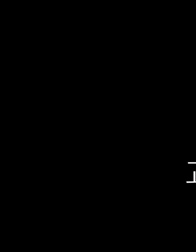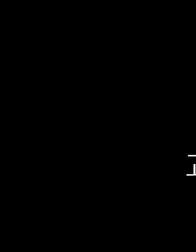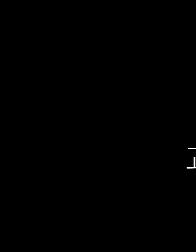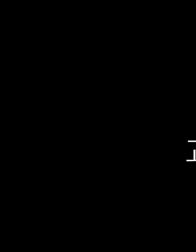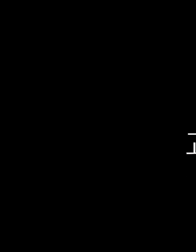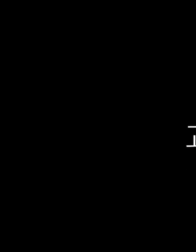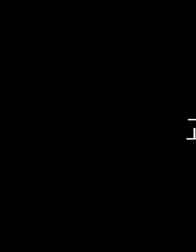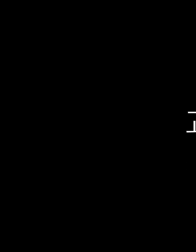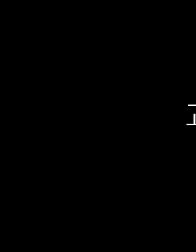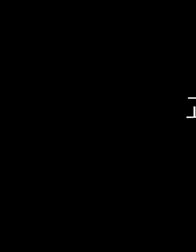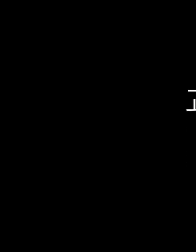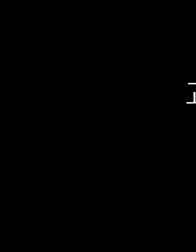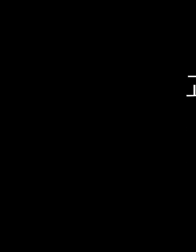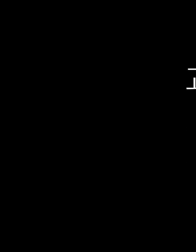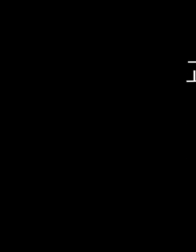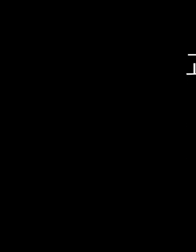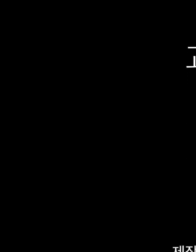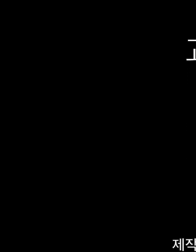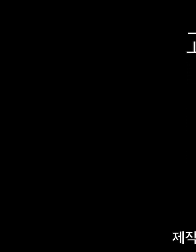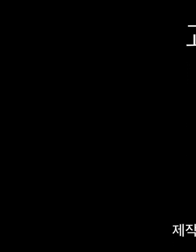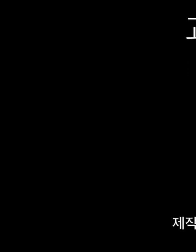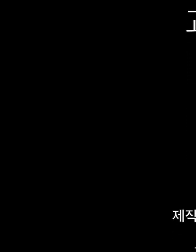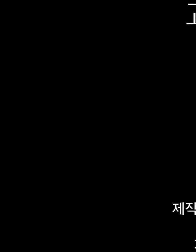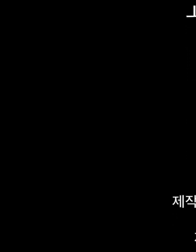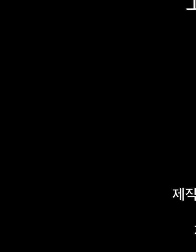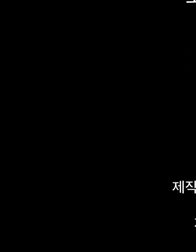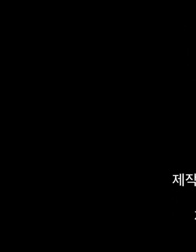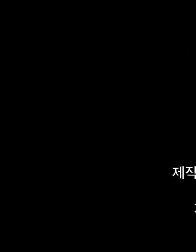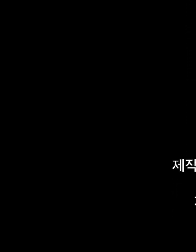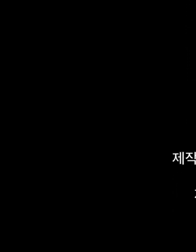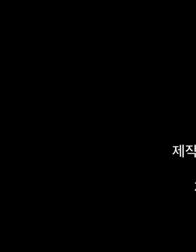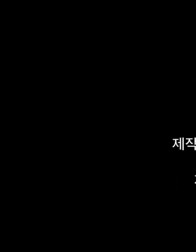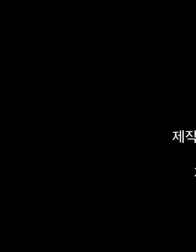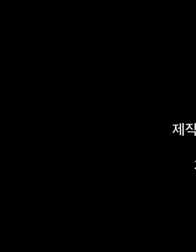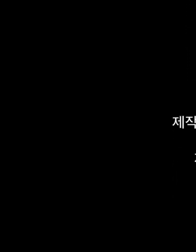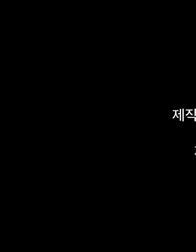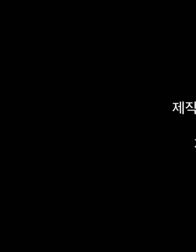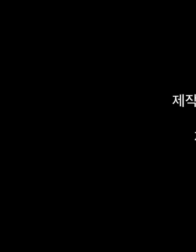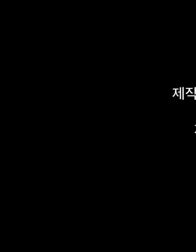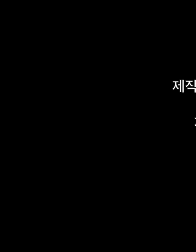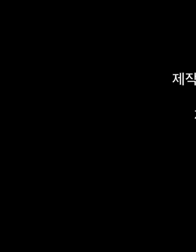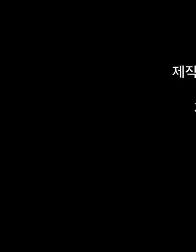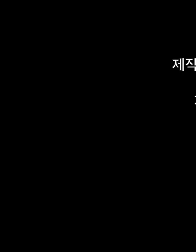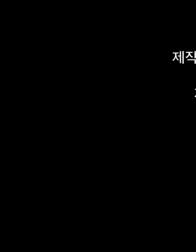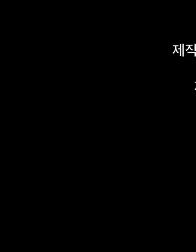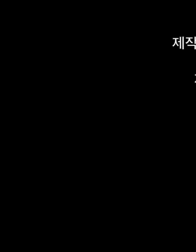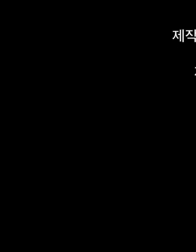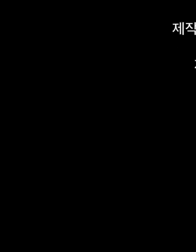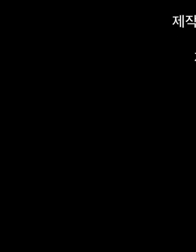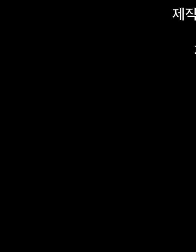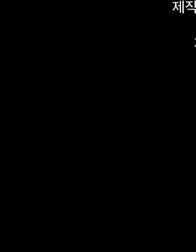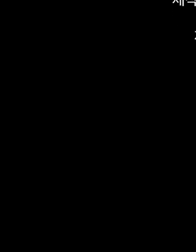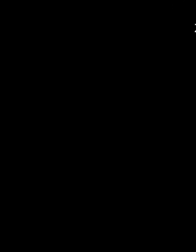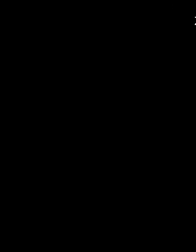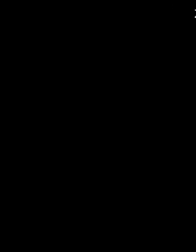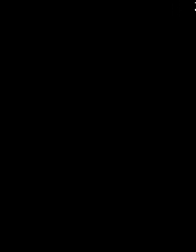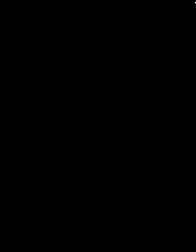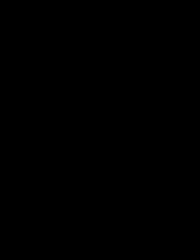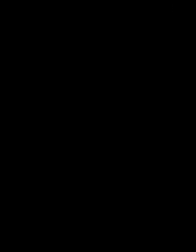시간에 첫 번째 시간에 만나요